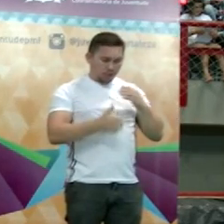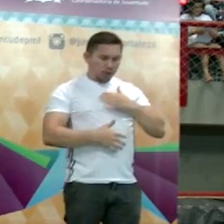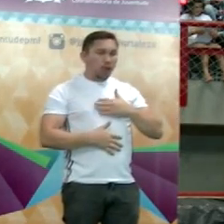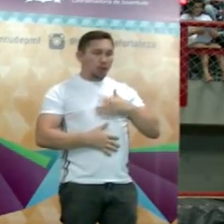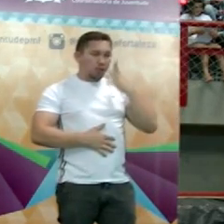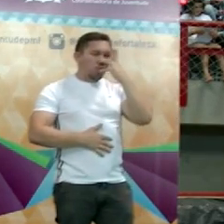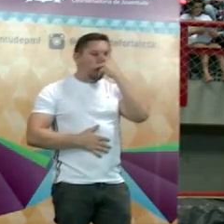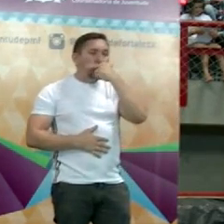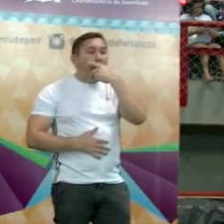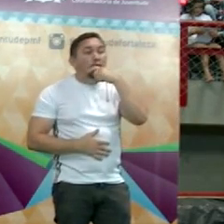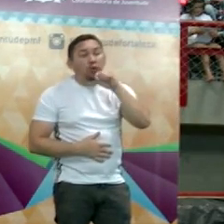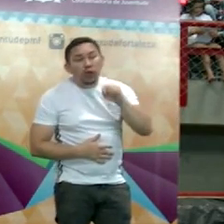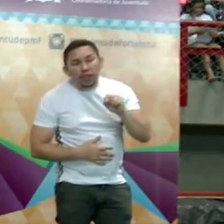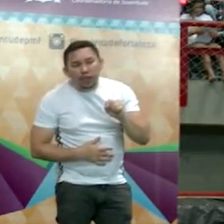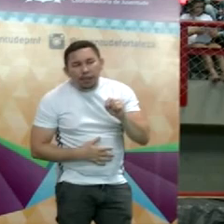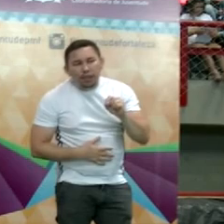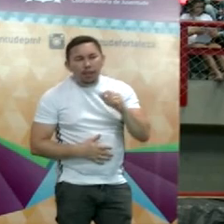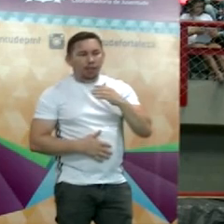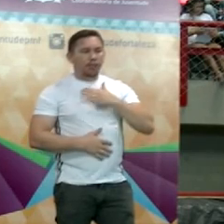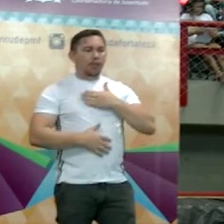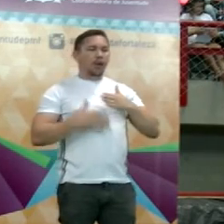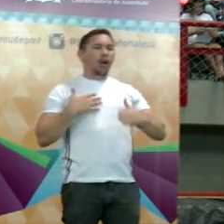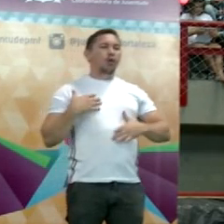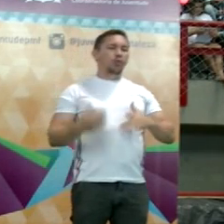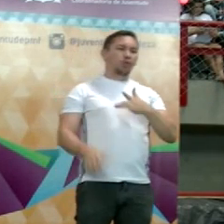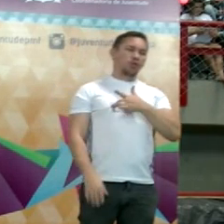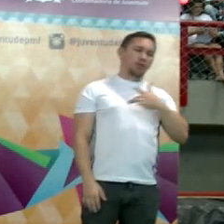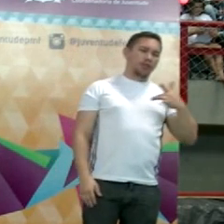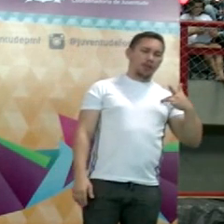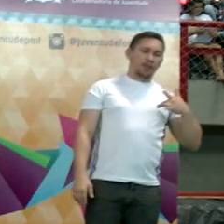corpo bonito é um corpo que seja